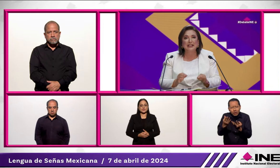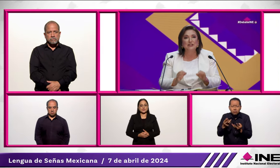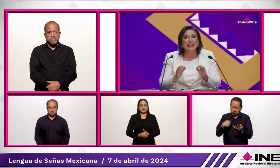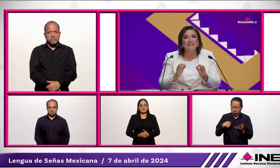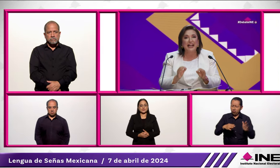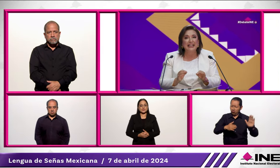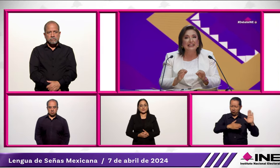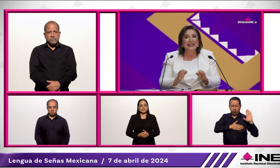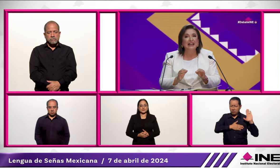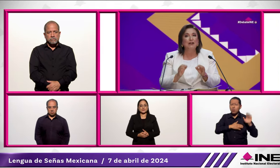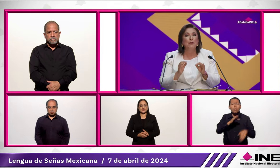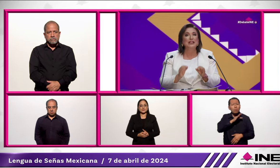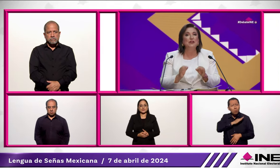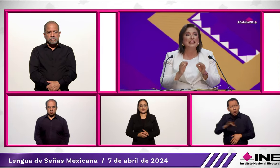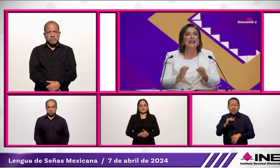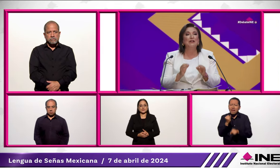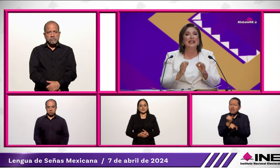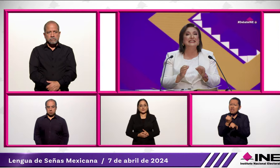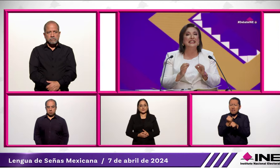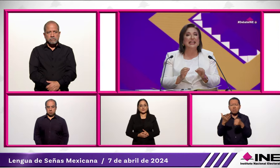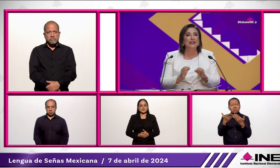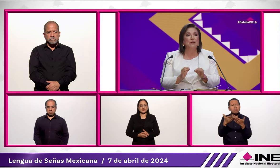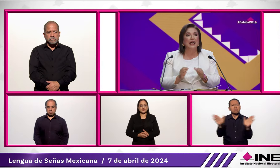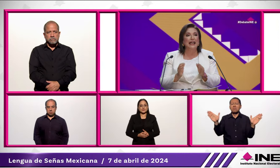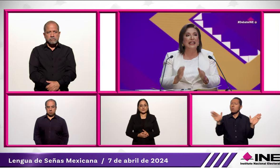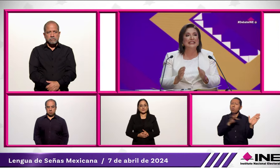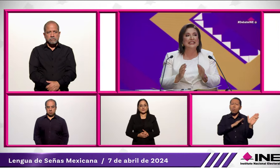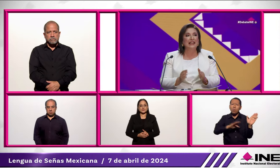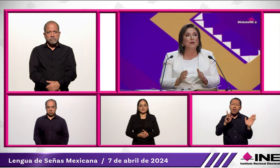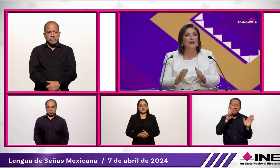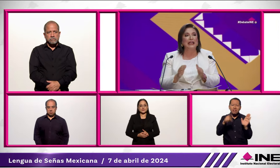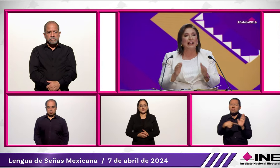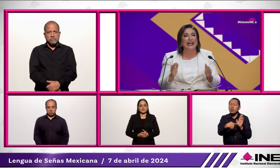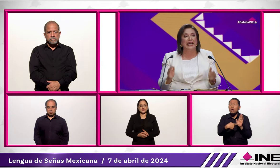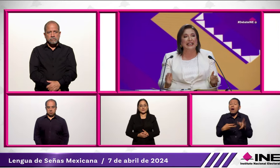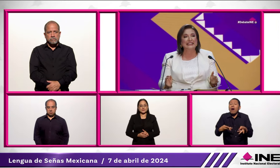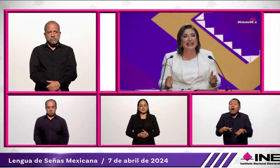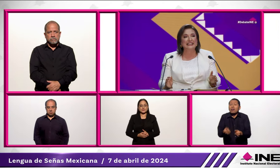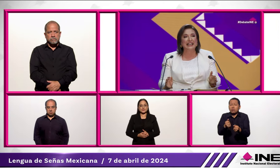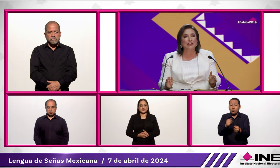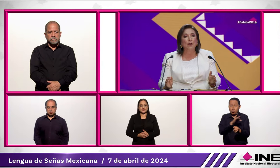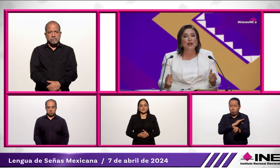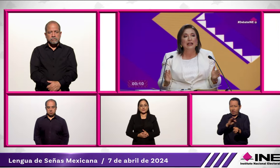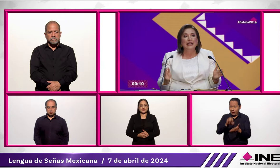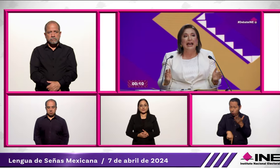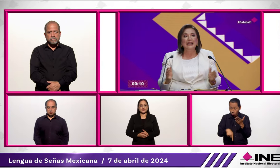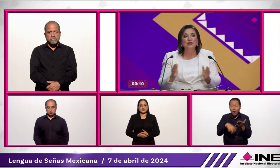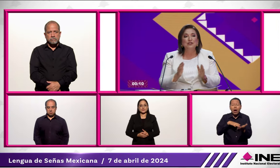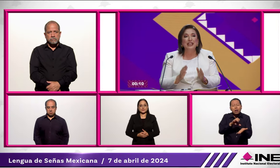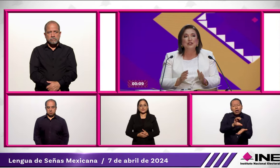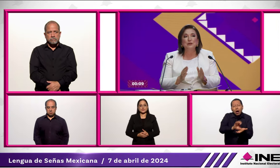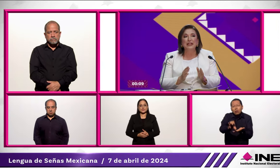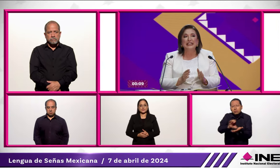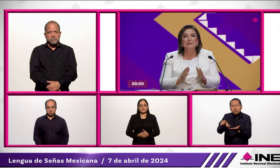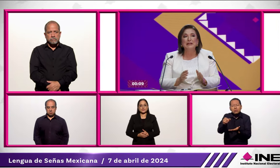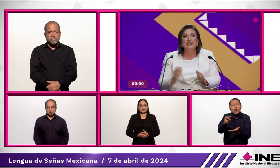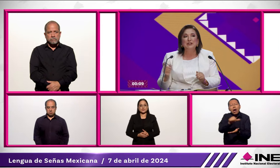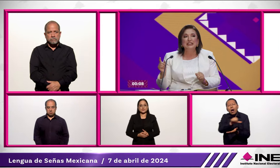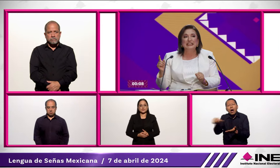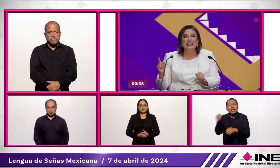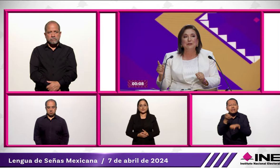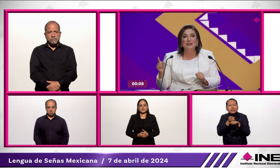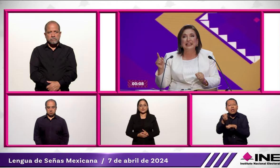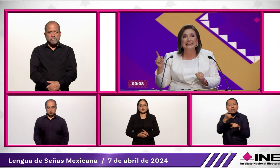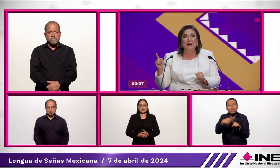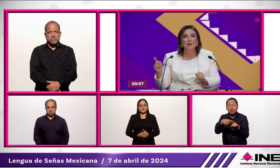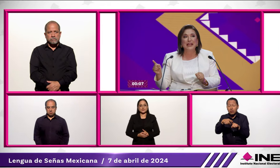los ciudadanos sabrán cuánto dinero le ha asignado a cada estado, en qué se ha gastado. Hay 240 mil